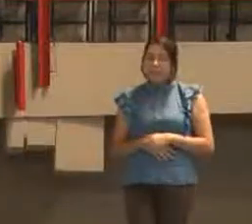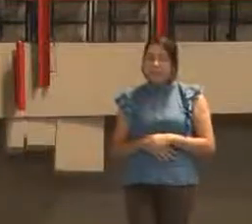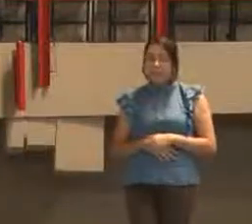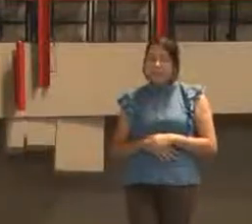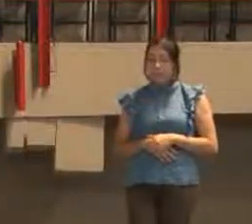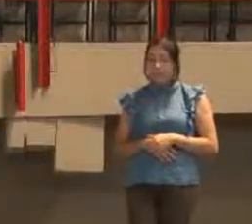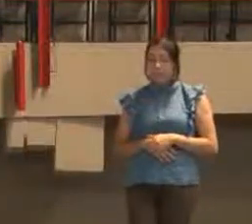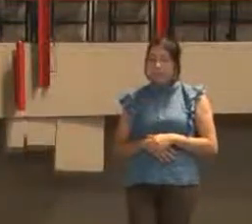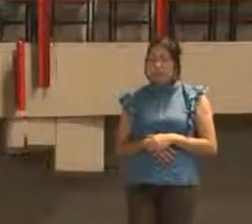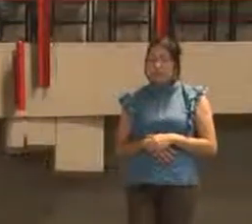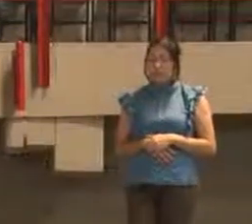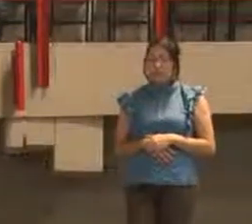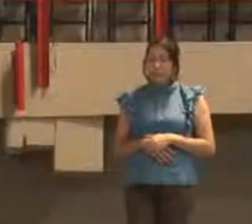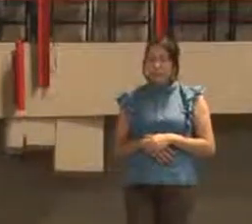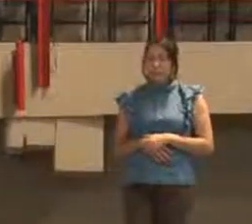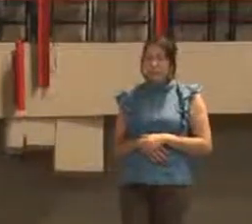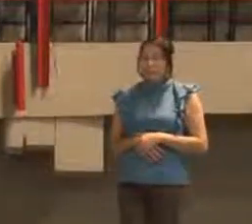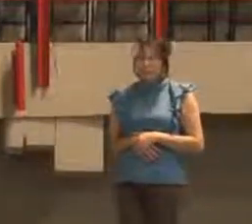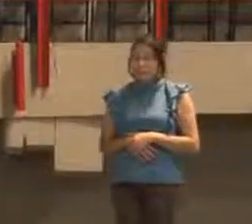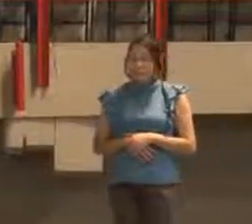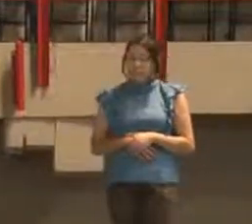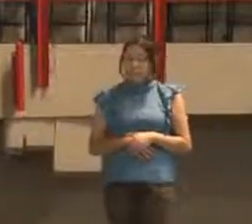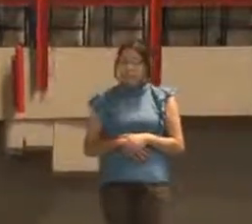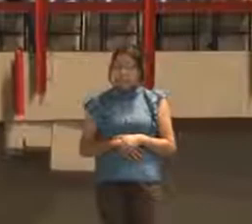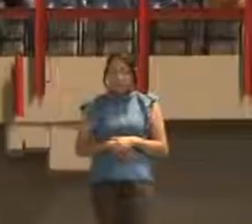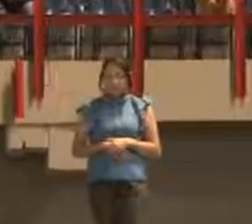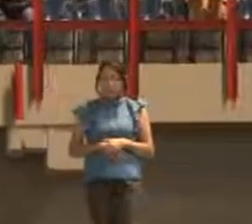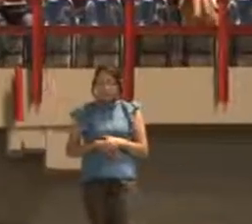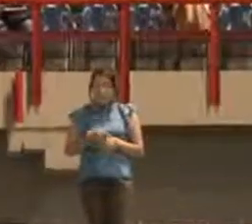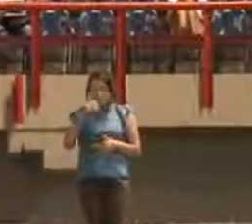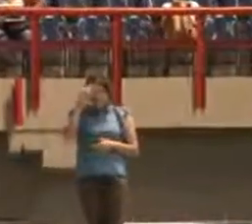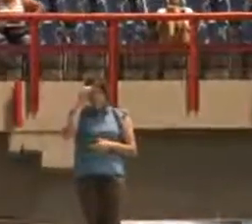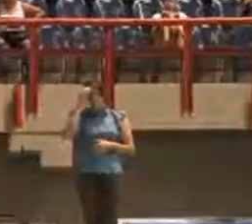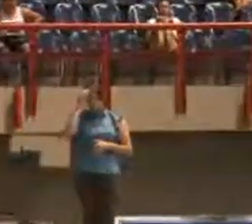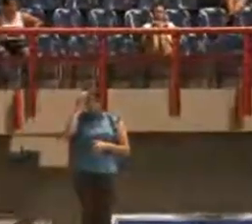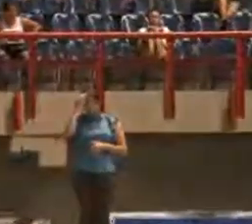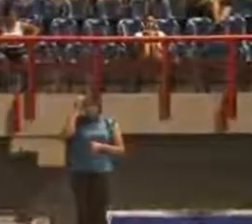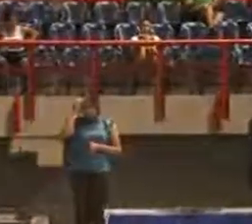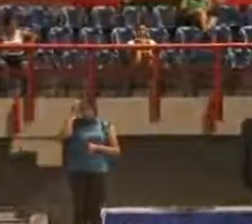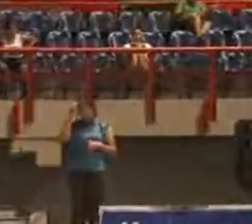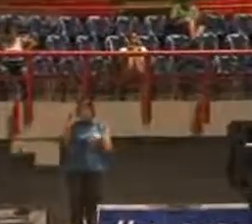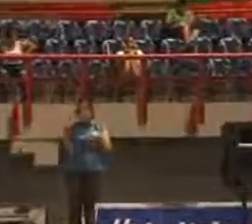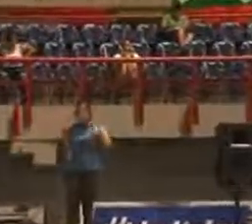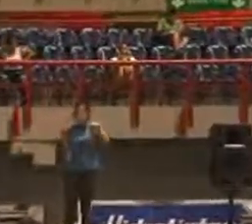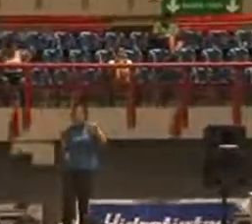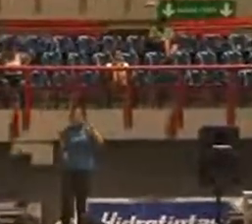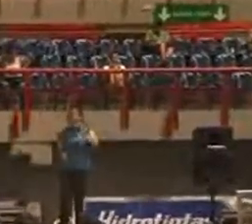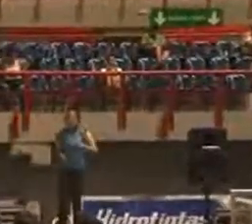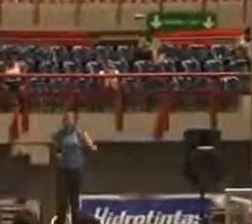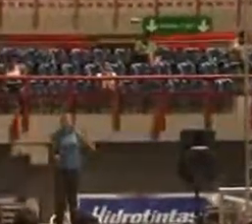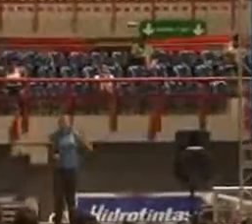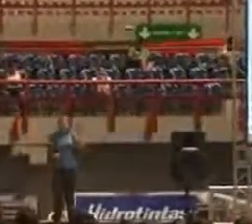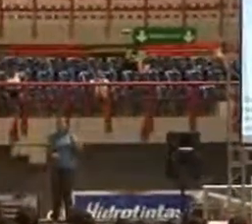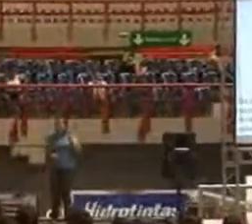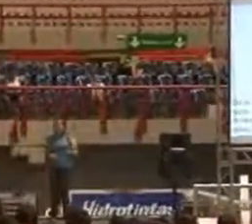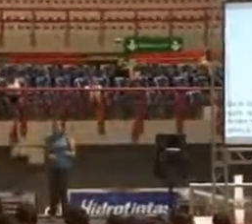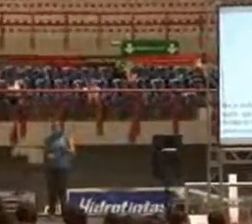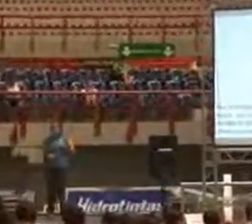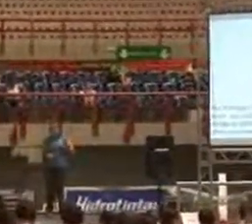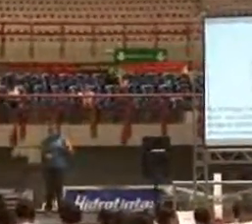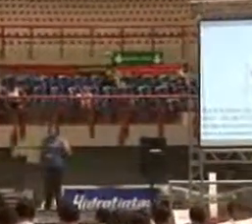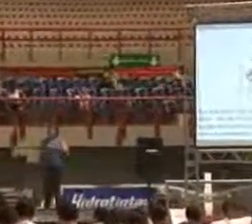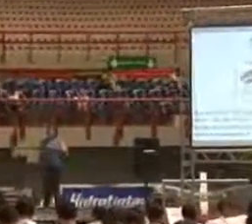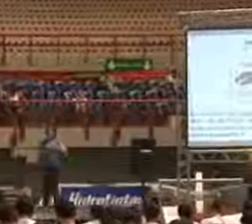da questão é assim, ó. No Nordeste brasileiro, é comum encontrarmos peças de